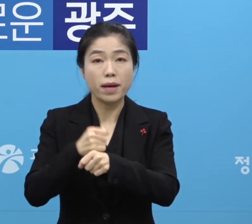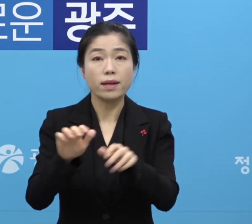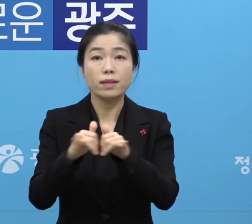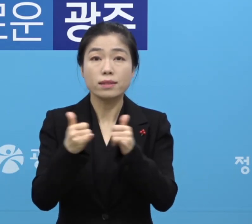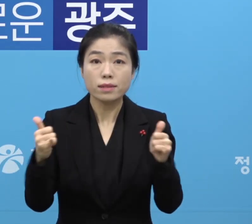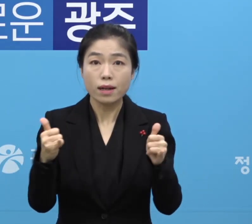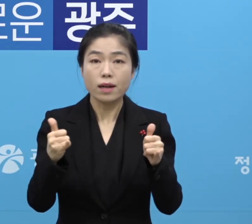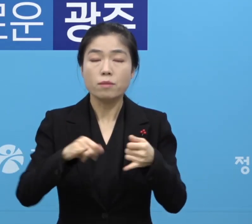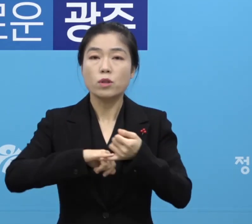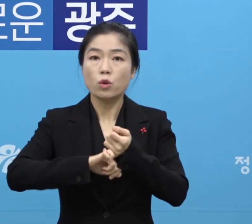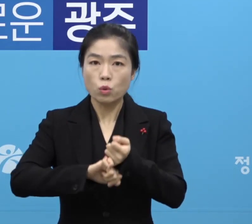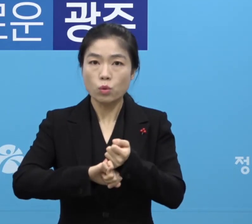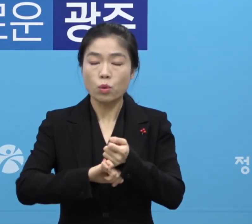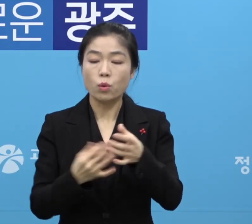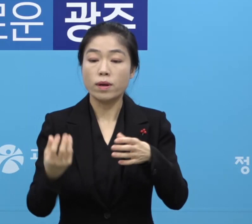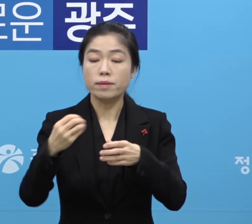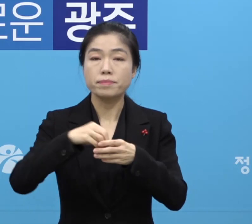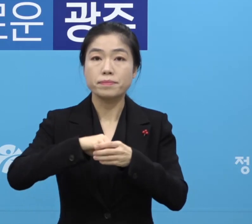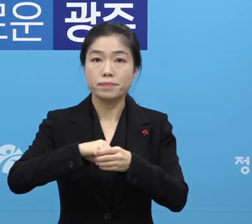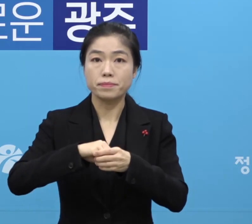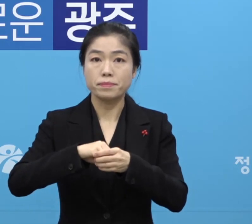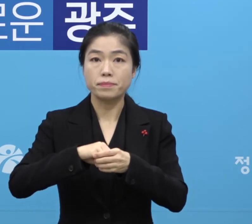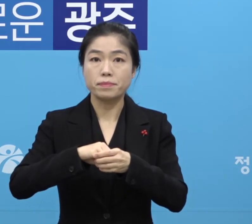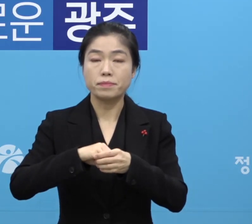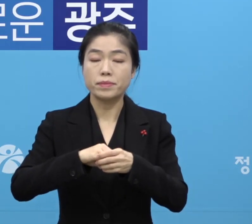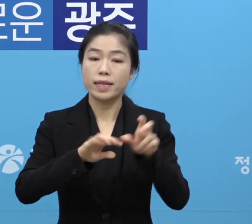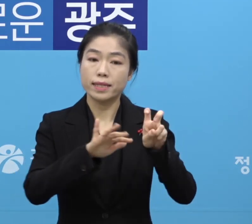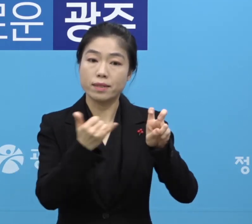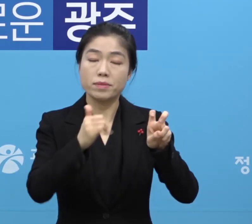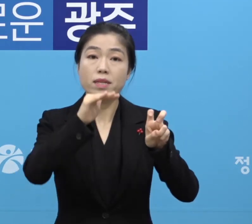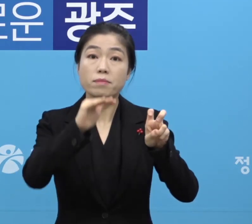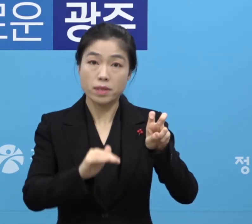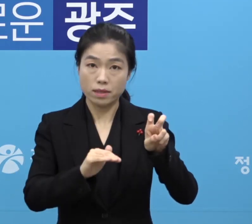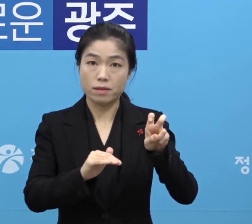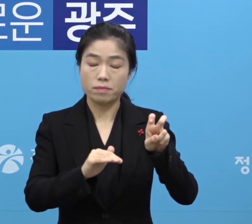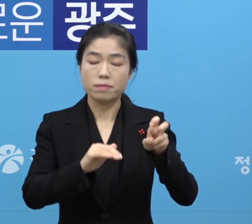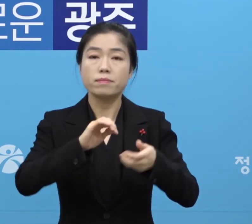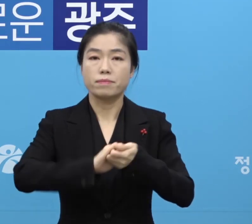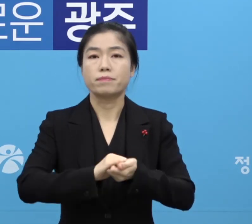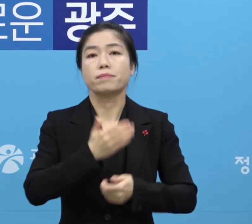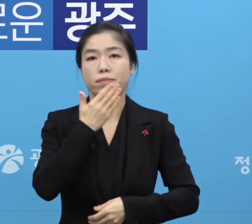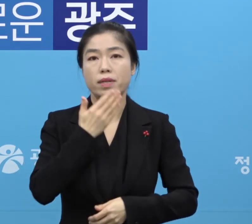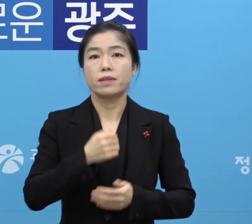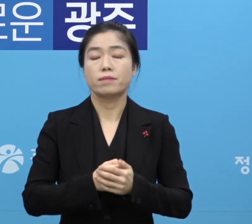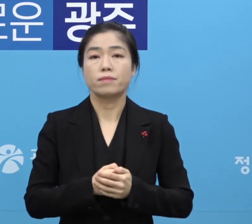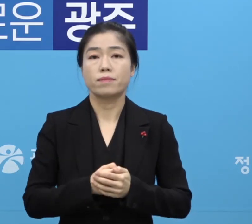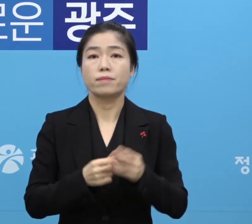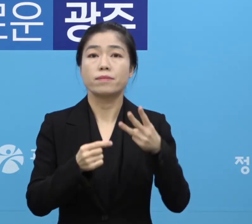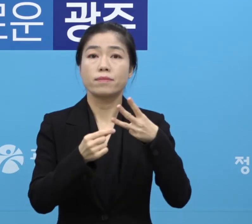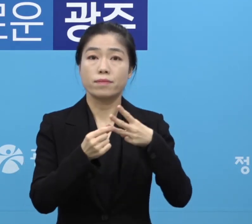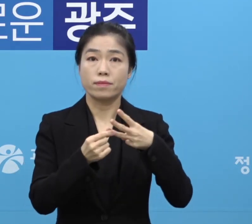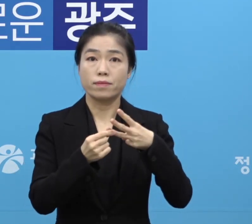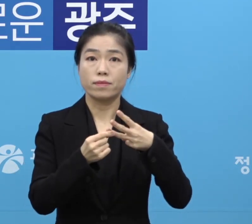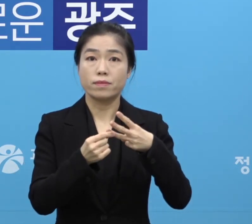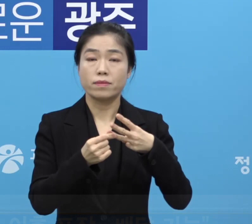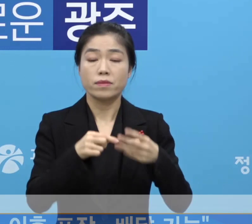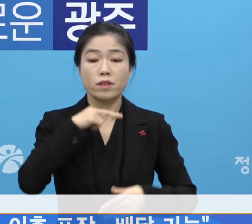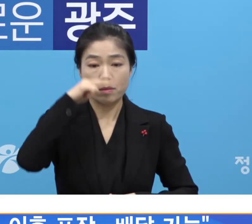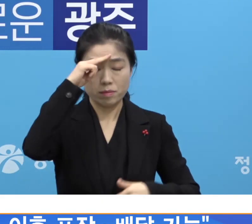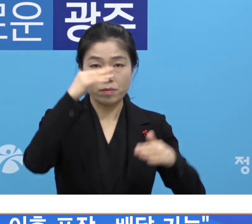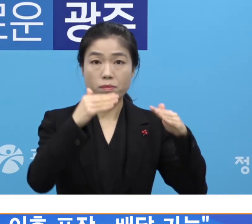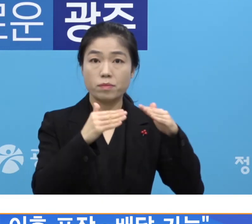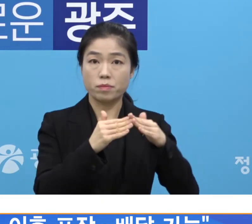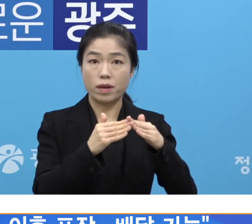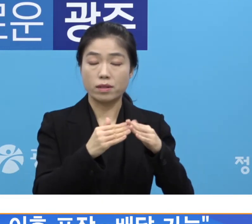인력을 반드시 포함하여 20명 이내만 가능합니다. 셋째,